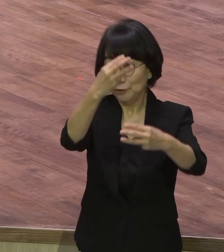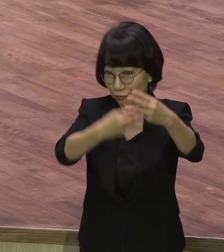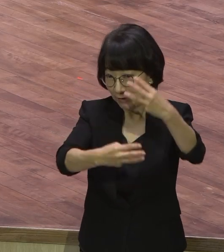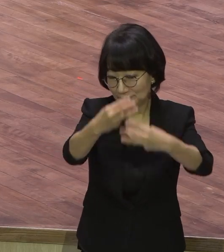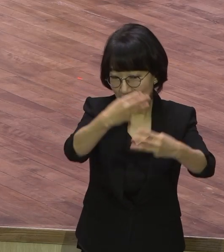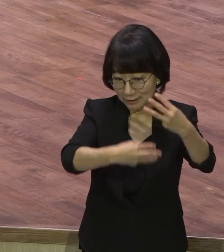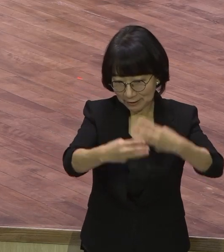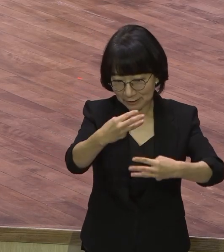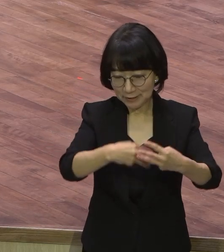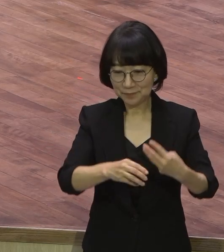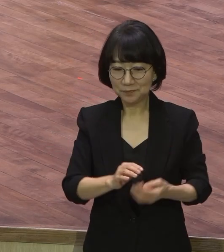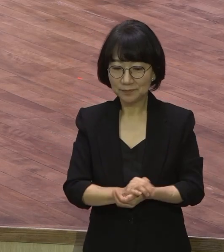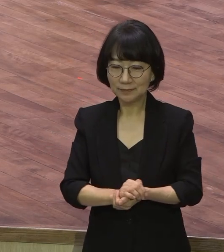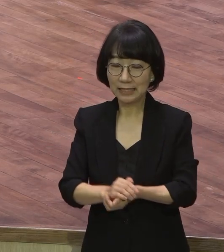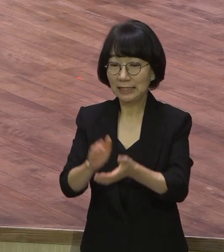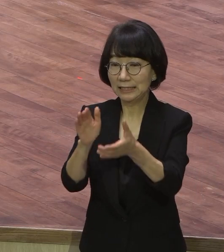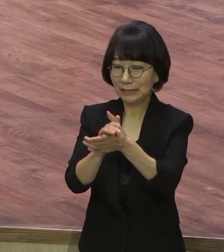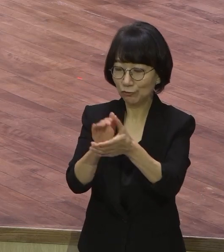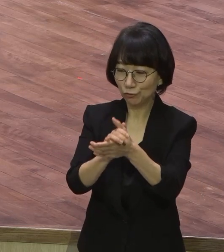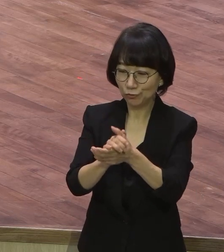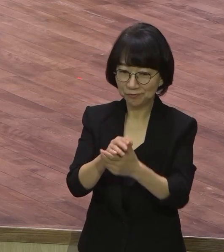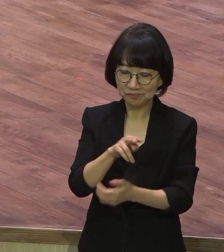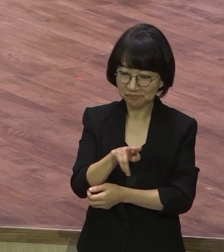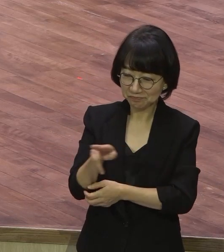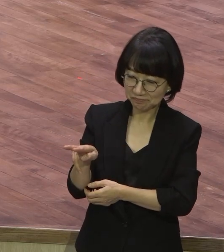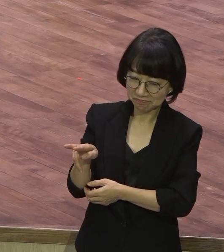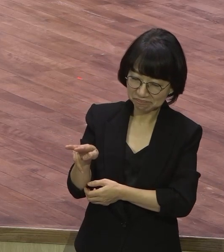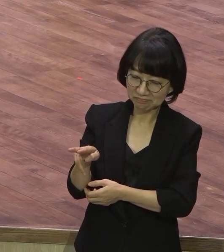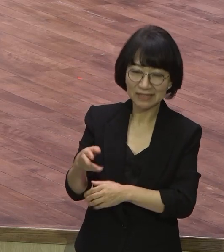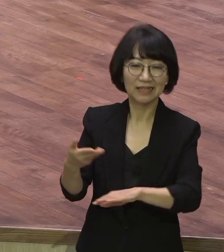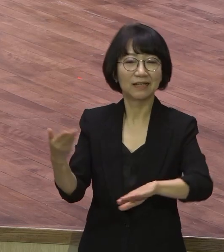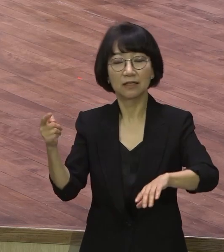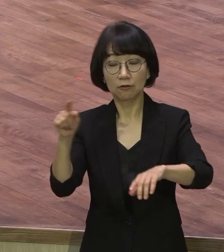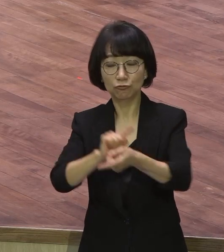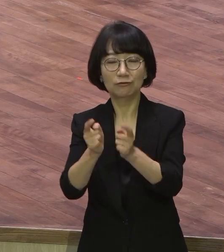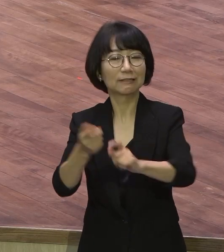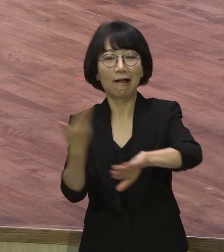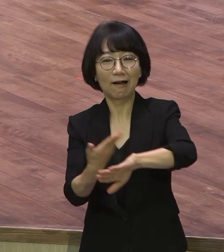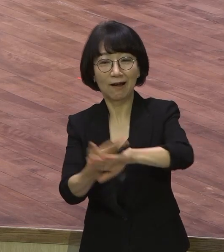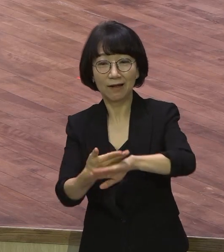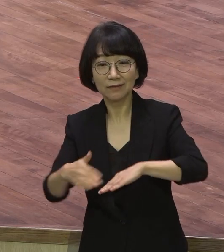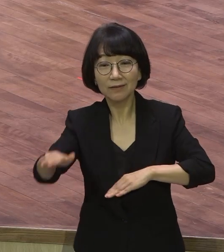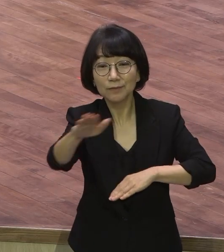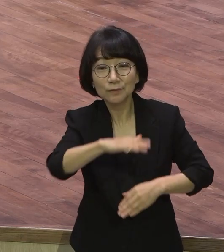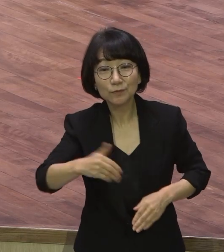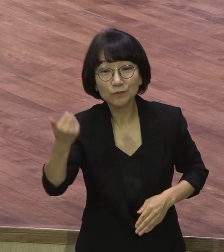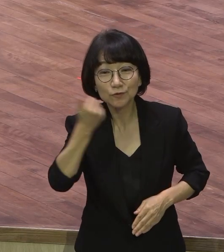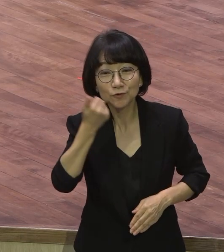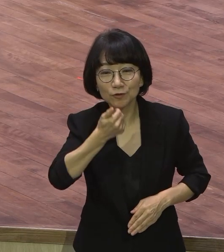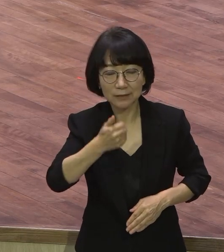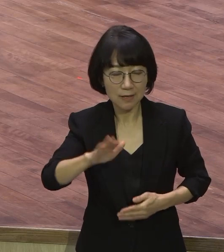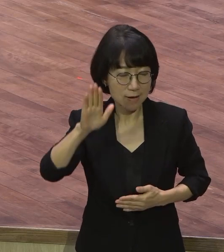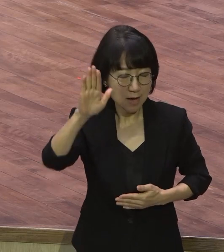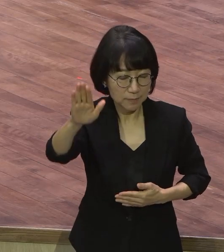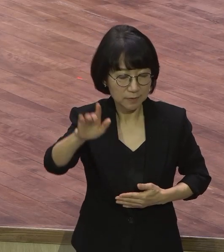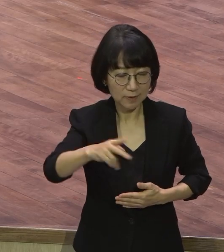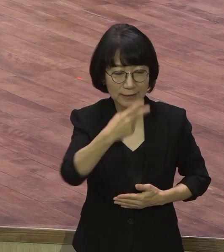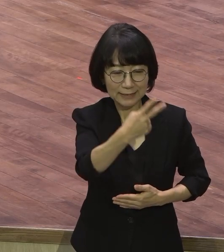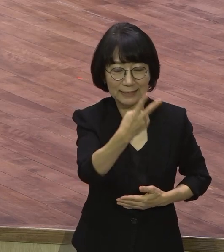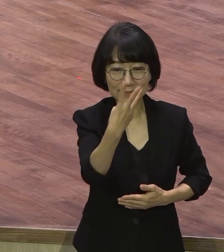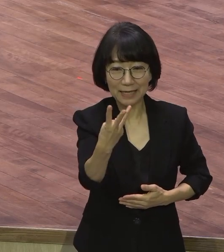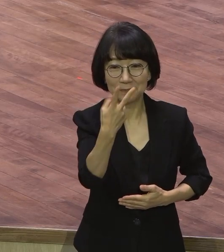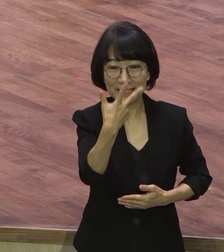같은 반에 있는 같은 수준을 보지만 여러분은 다릅니다. 여러분 누구냐 여러분 통해서 한나라 살릴 2,3,7